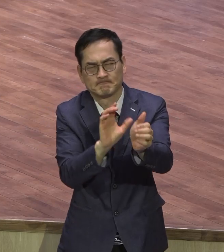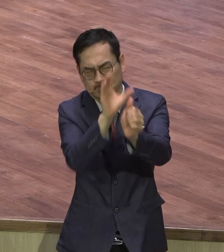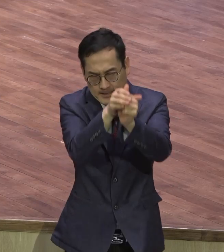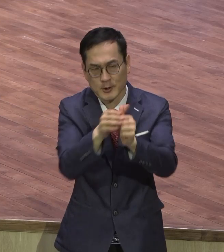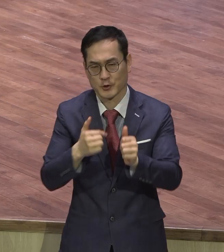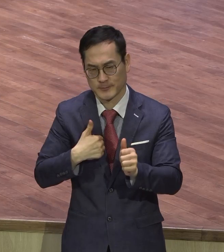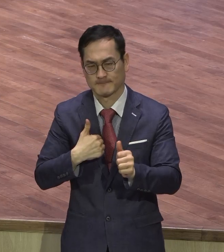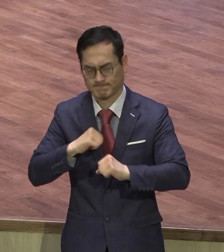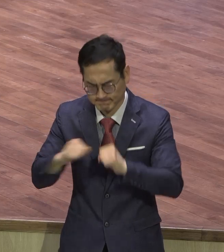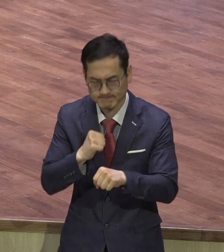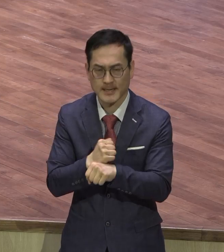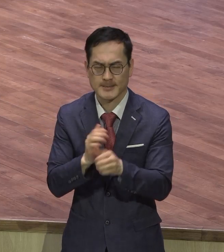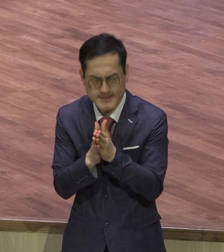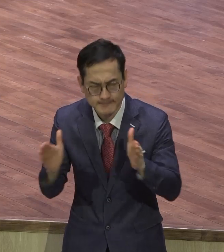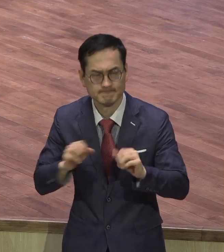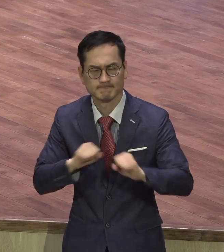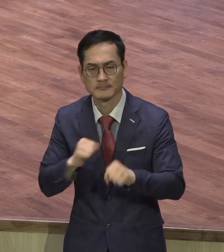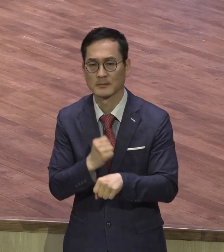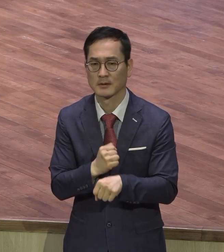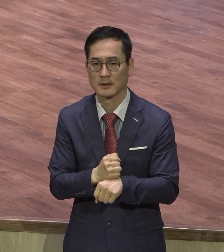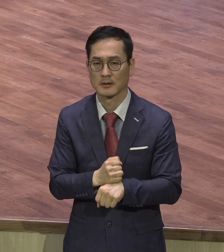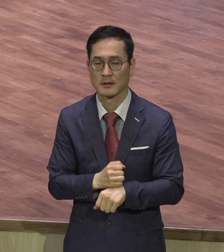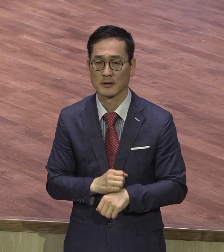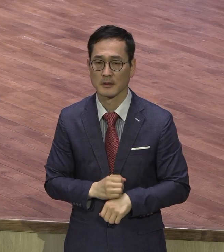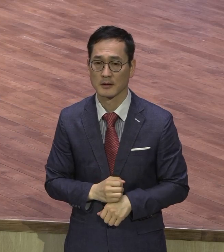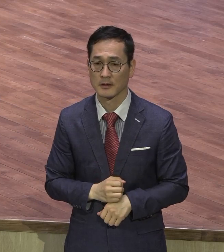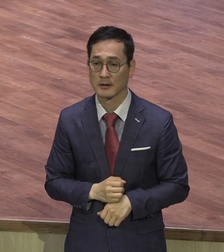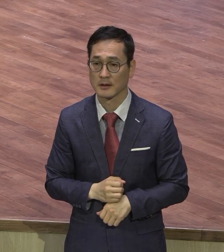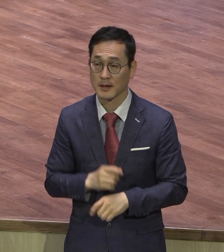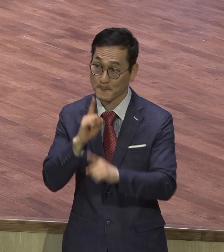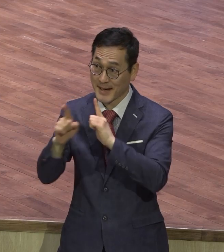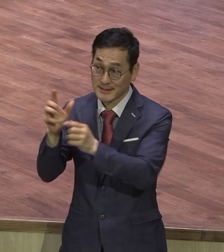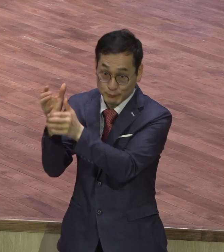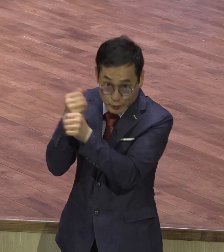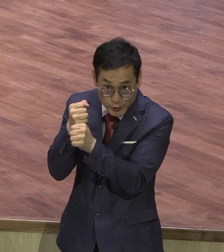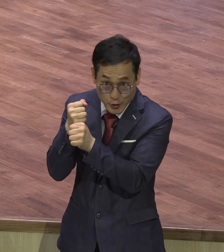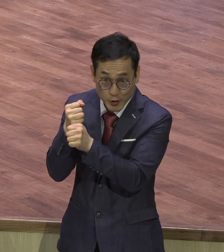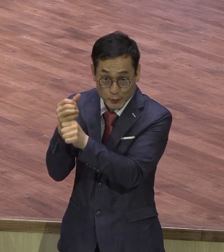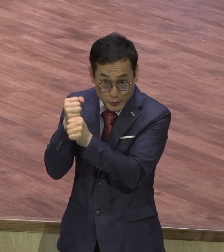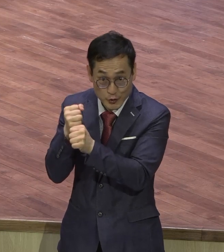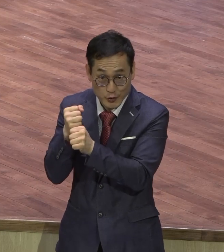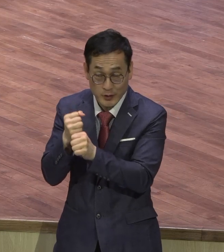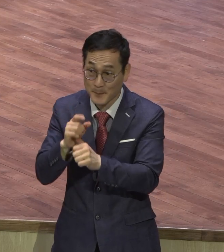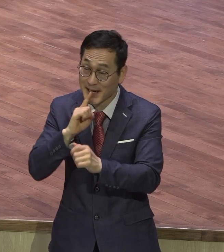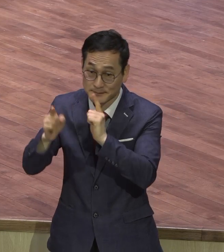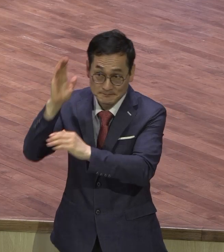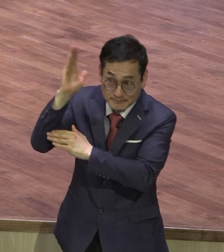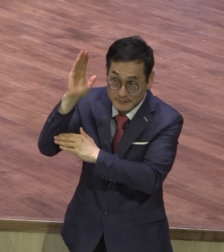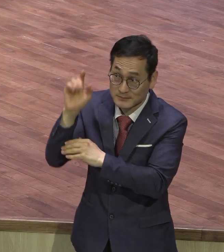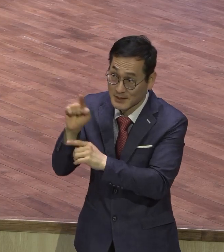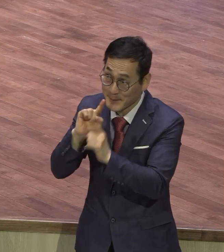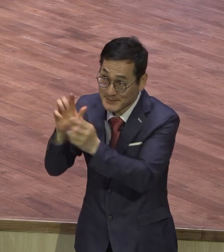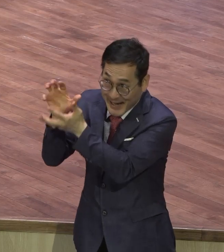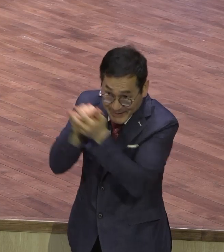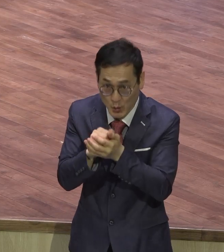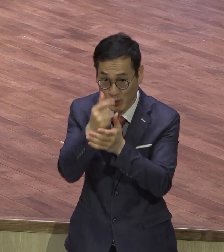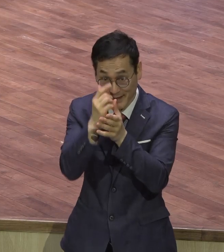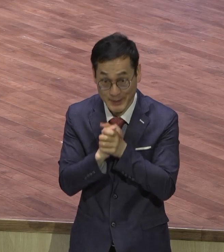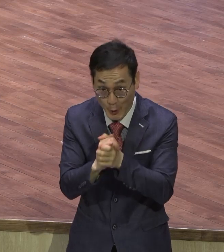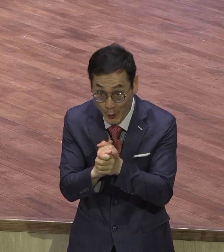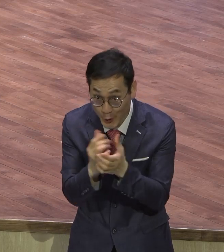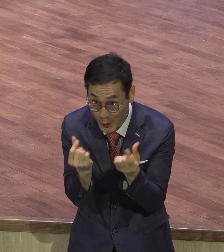매주일 설교 후에 강단 말씀 붙잡고 언약 기도 드리는 거 같이 기도하잖아요. 금방 설교 들으니까 언약 기도 딱